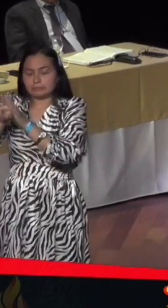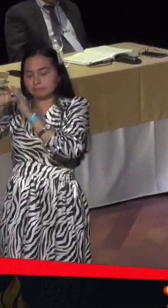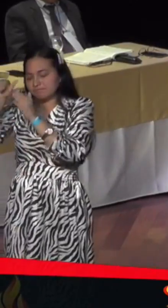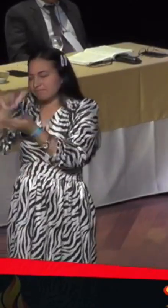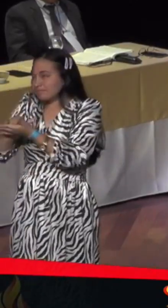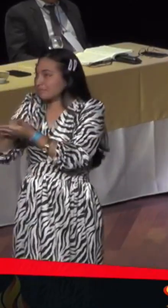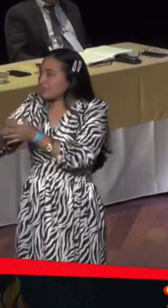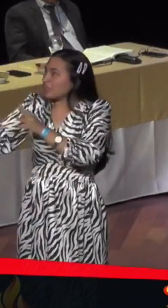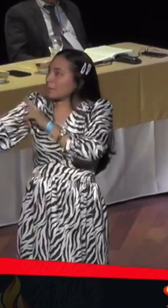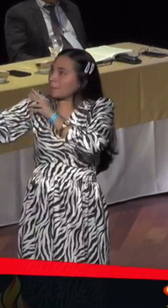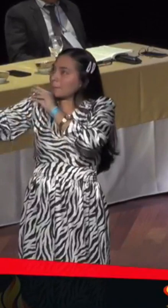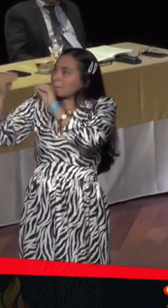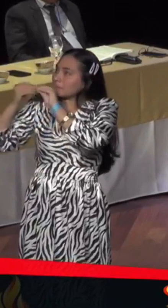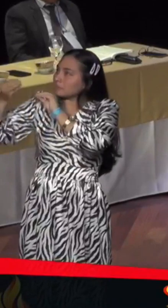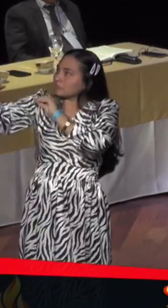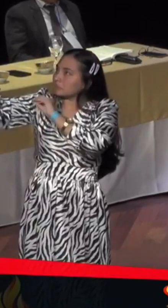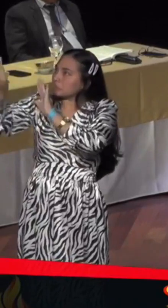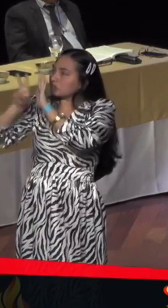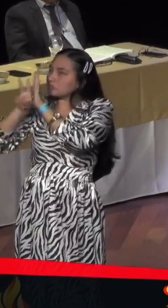Samuel